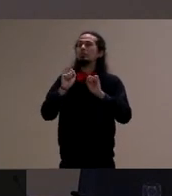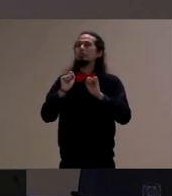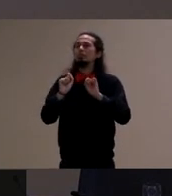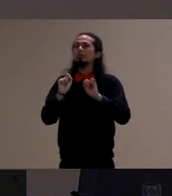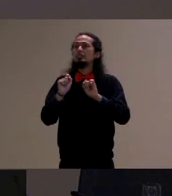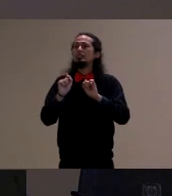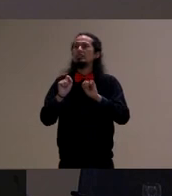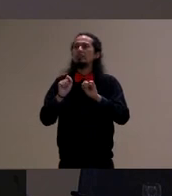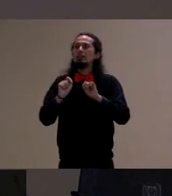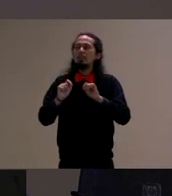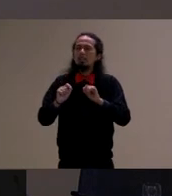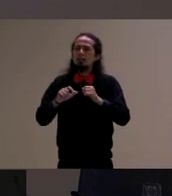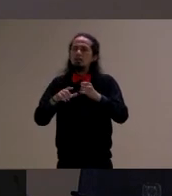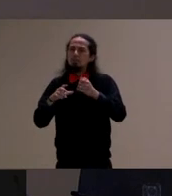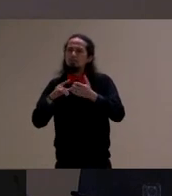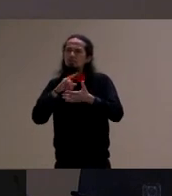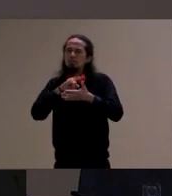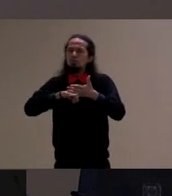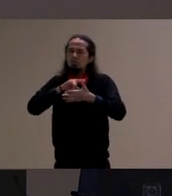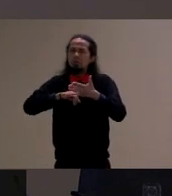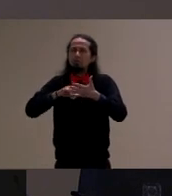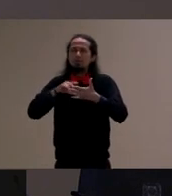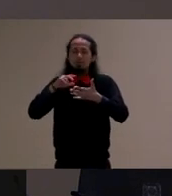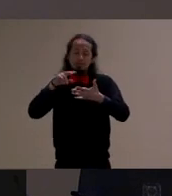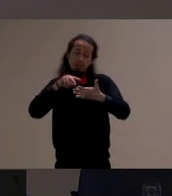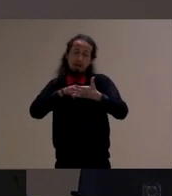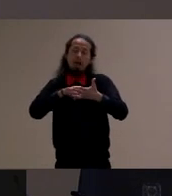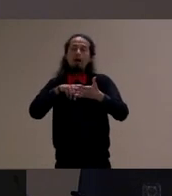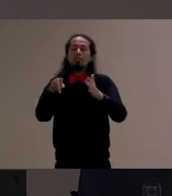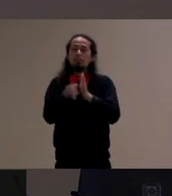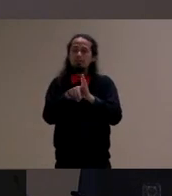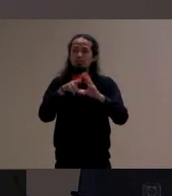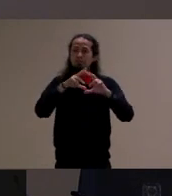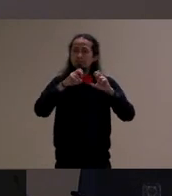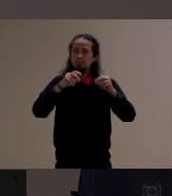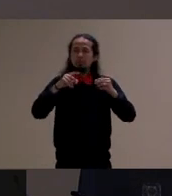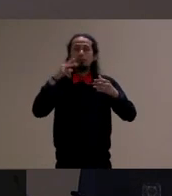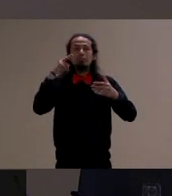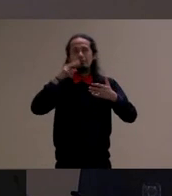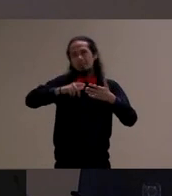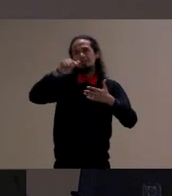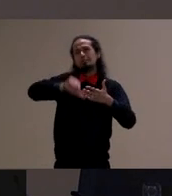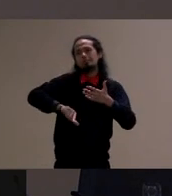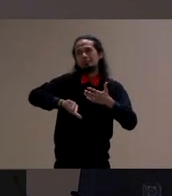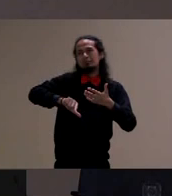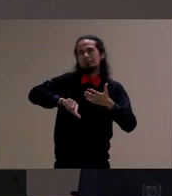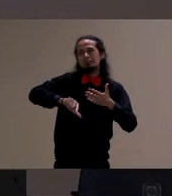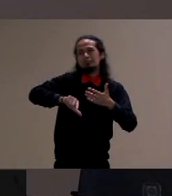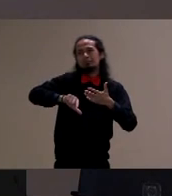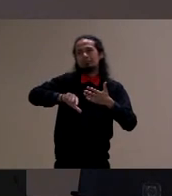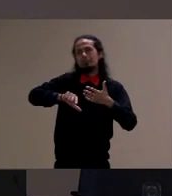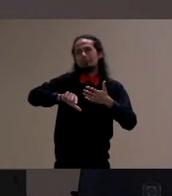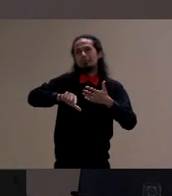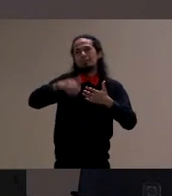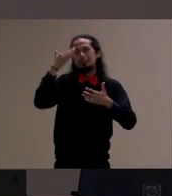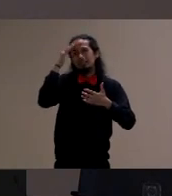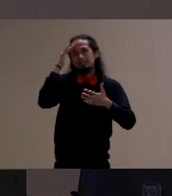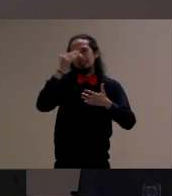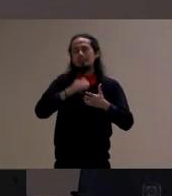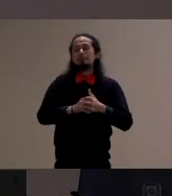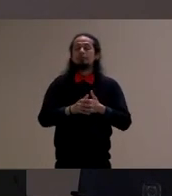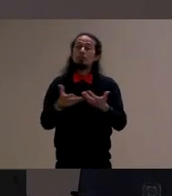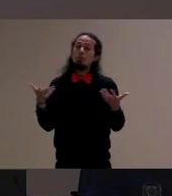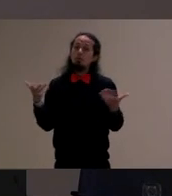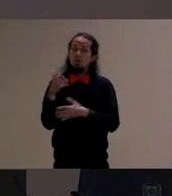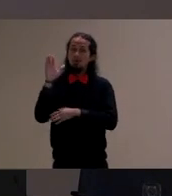consolidação da organização curricular da educação infantil na rede Municipal de Ensino de Florianópolis Então